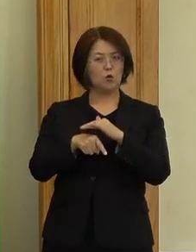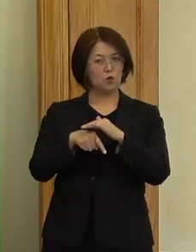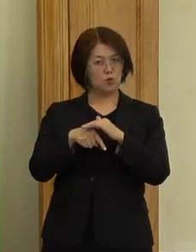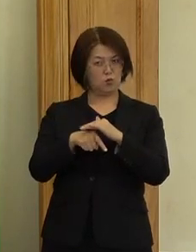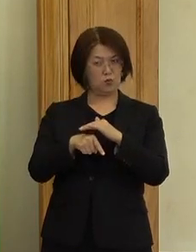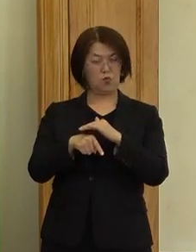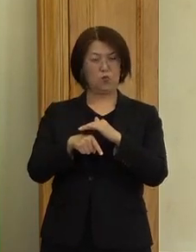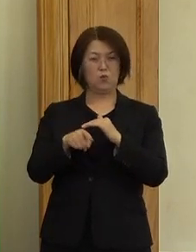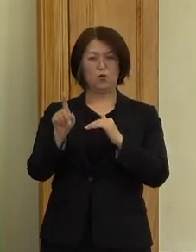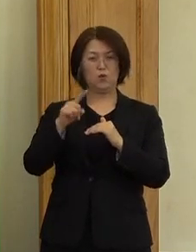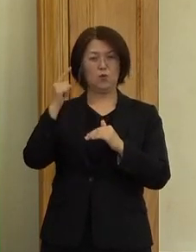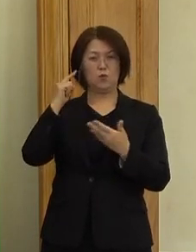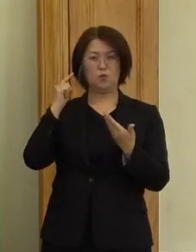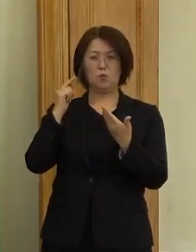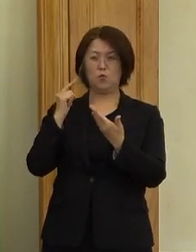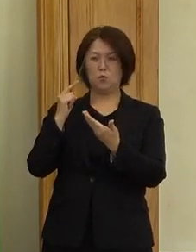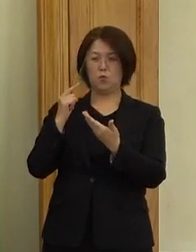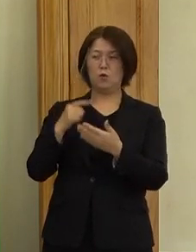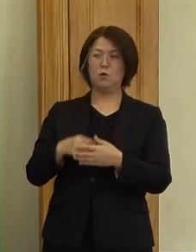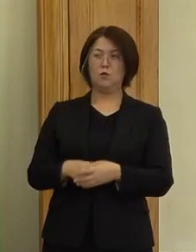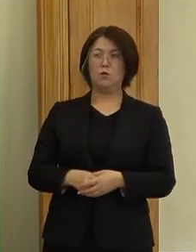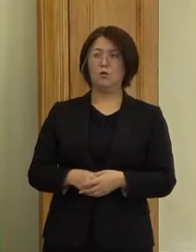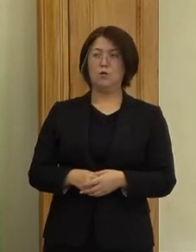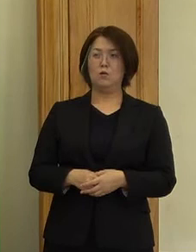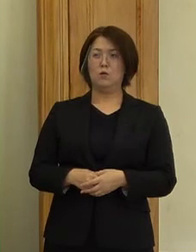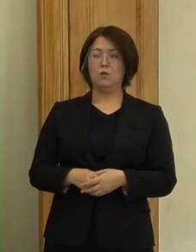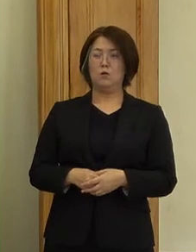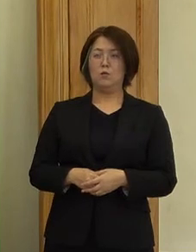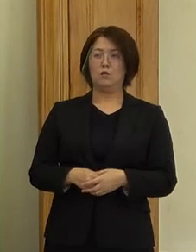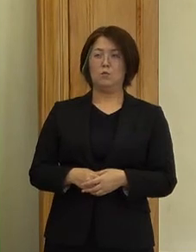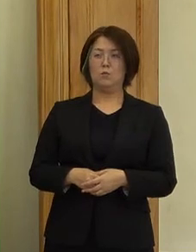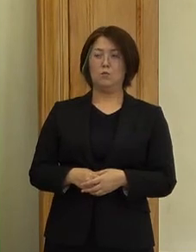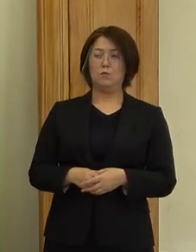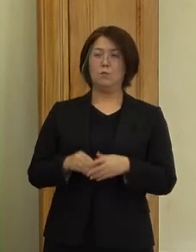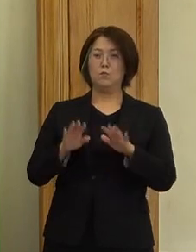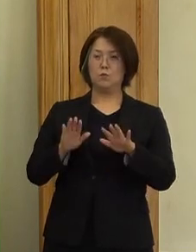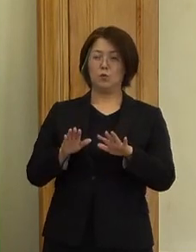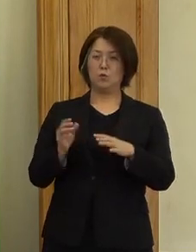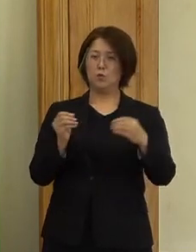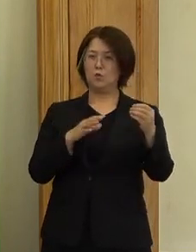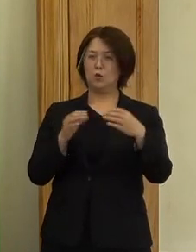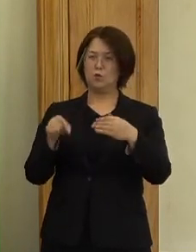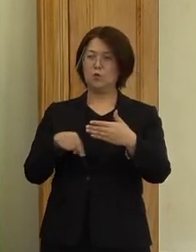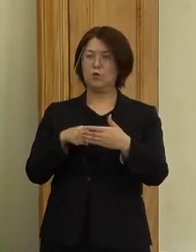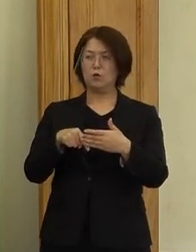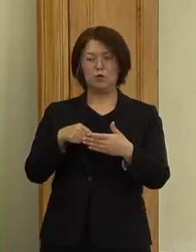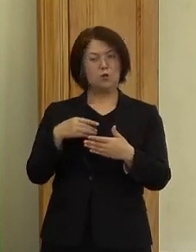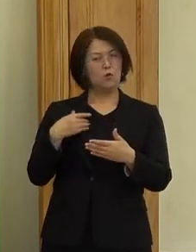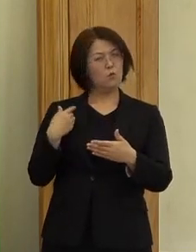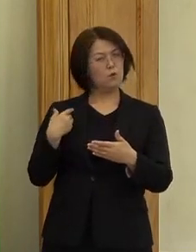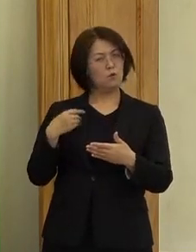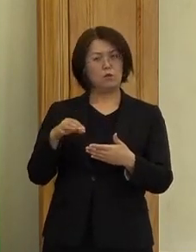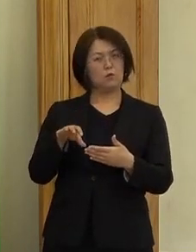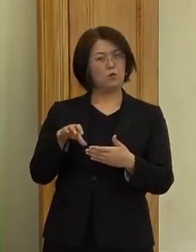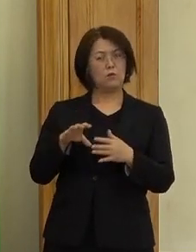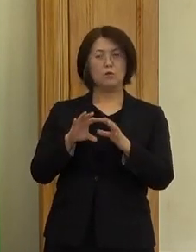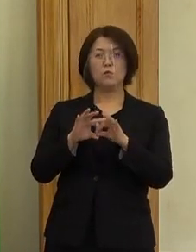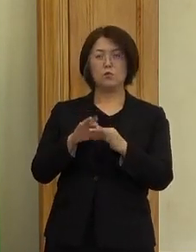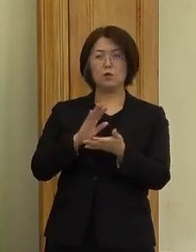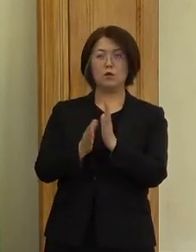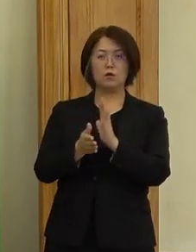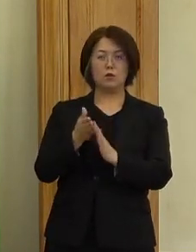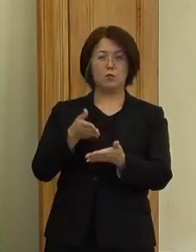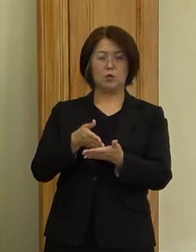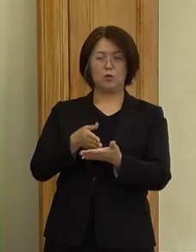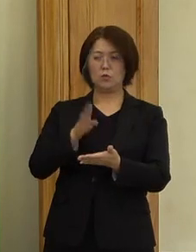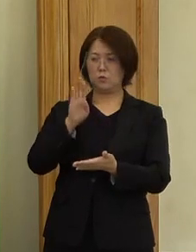知事としてどのように考えていらっしゃるのか、その今日の答弁の中ではなかなかちょっと見えにくい部分があったので、改めてお聞かせ願い